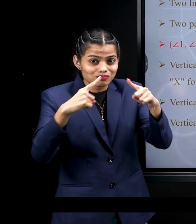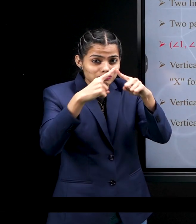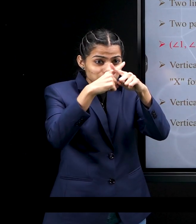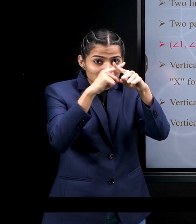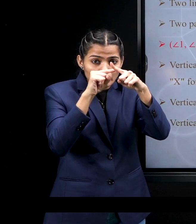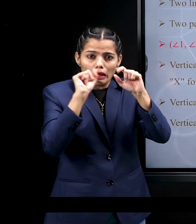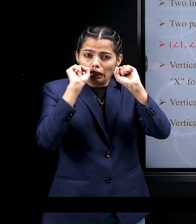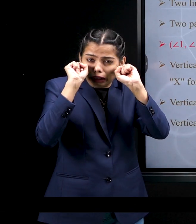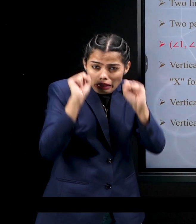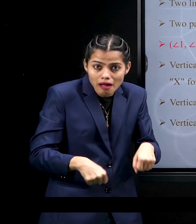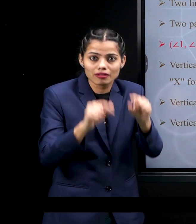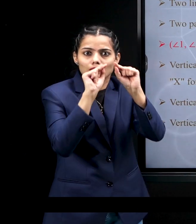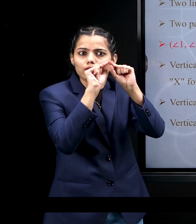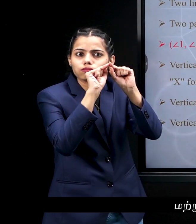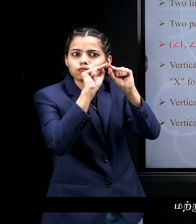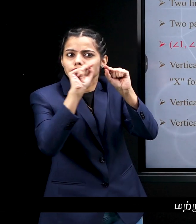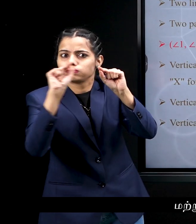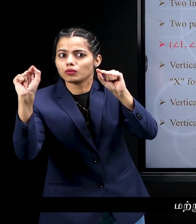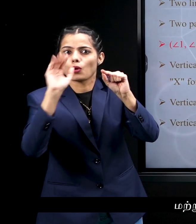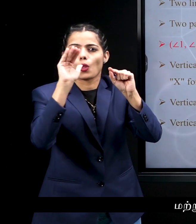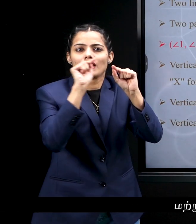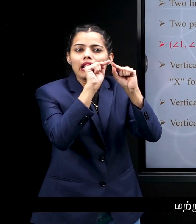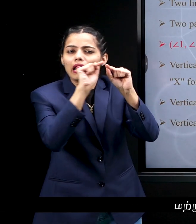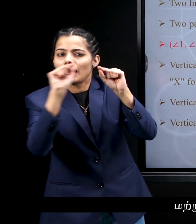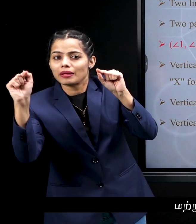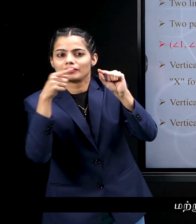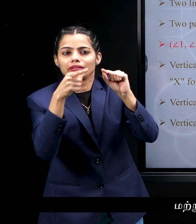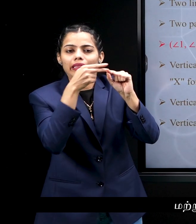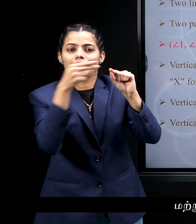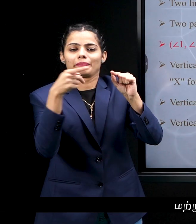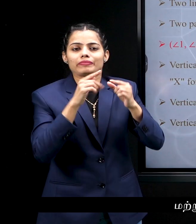செங்குத்து கோணங்கள் துணை மற்றும் பாராட்டுக்குரியதாக இருக்கலாம்.